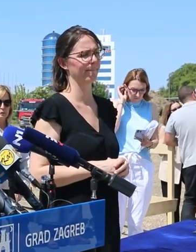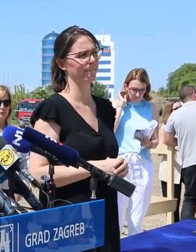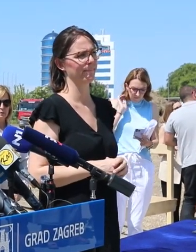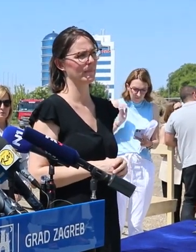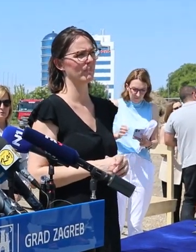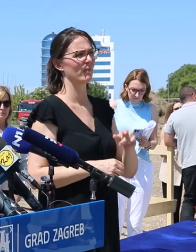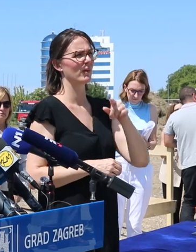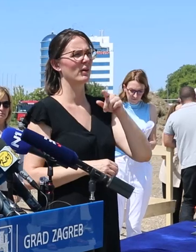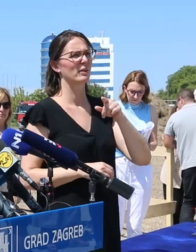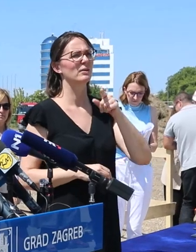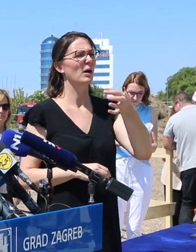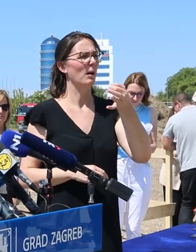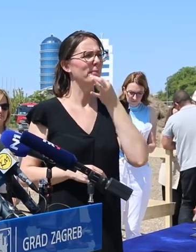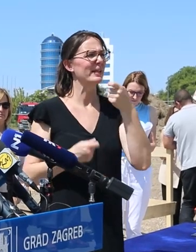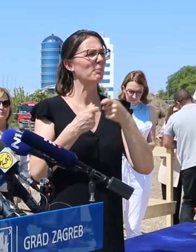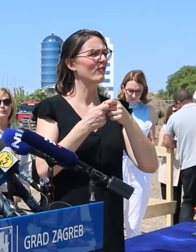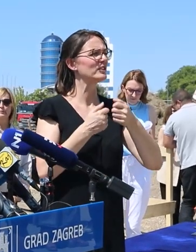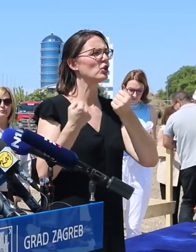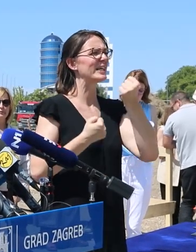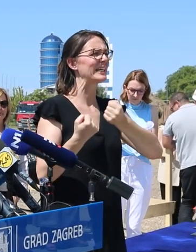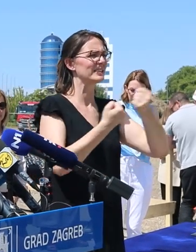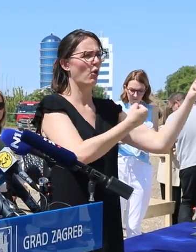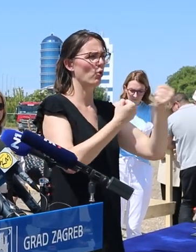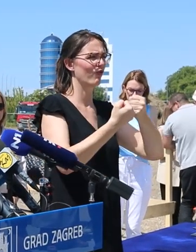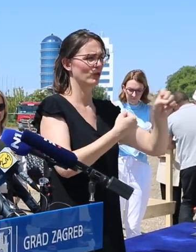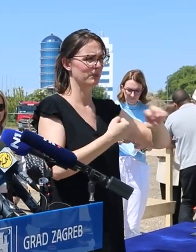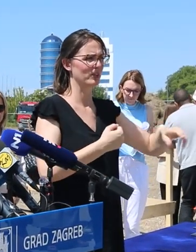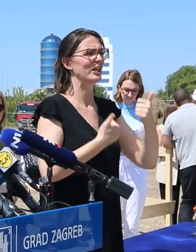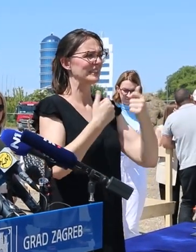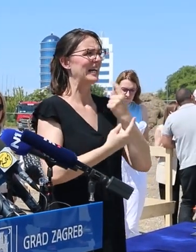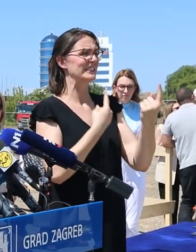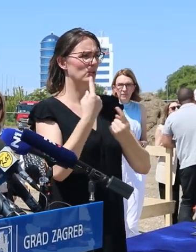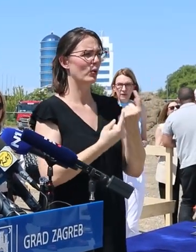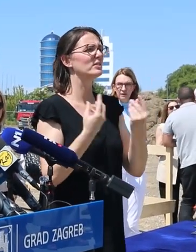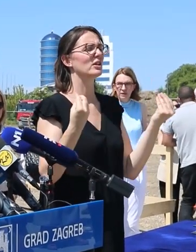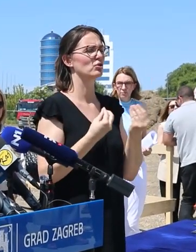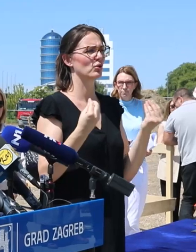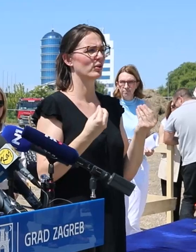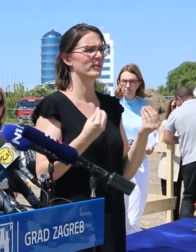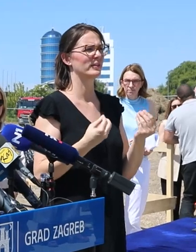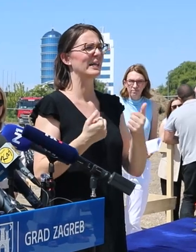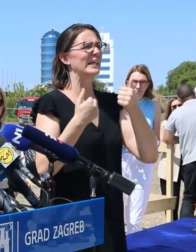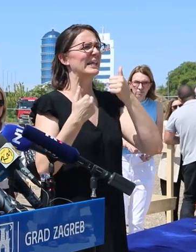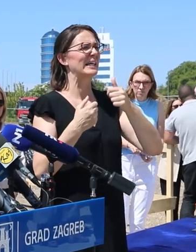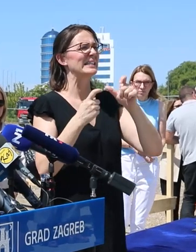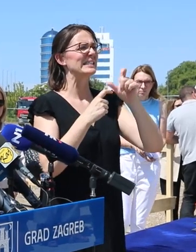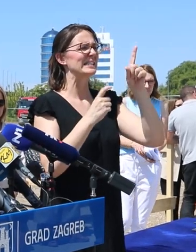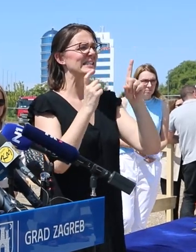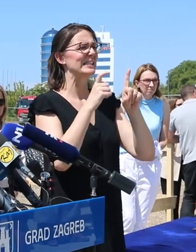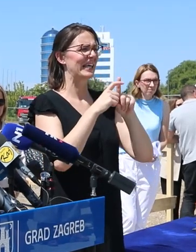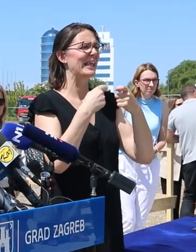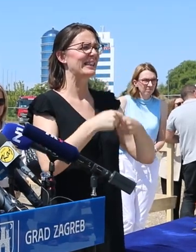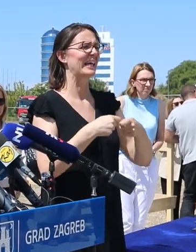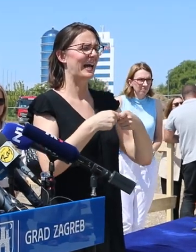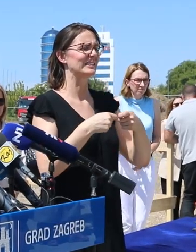što se tiče prvo pitanje, što se tiče odvoza, znači ono što trenutno je situacija je da su sindikati, dio